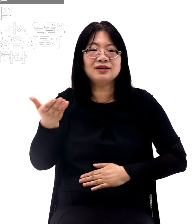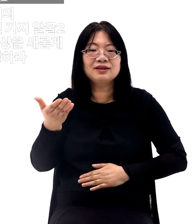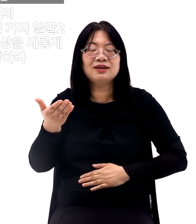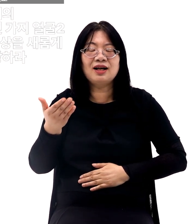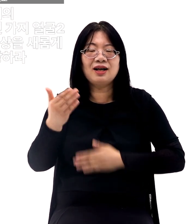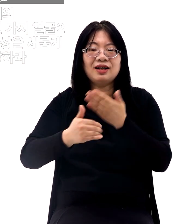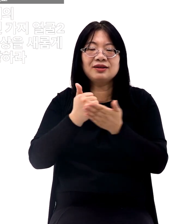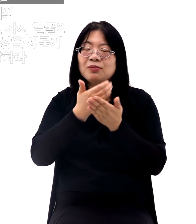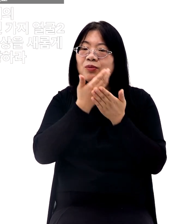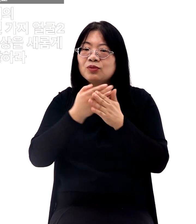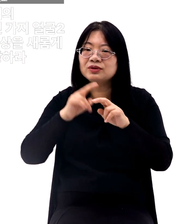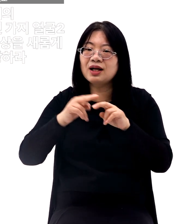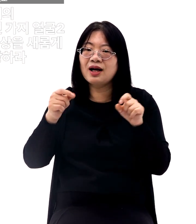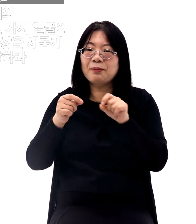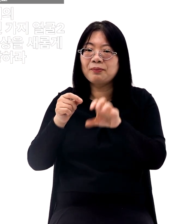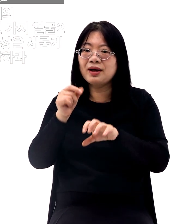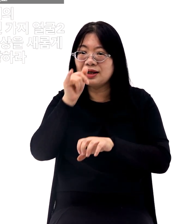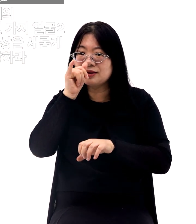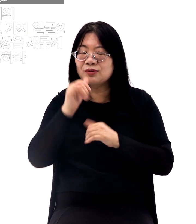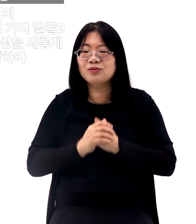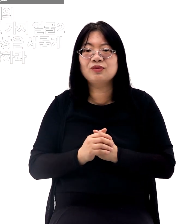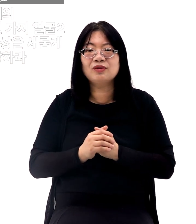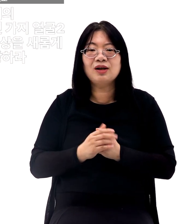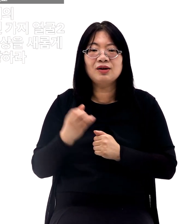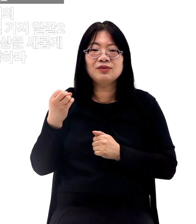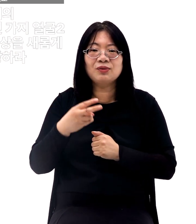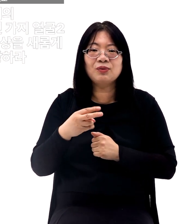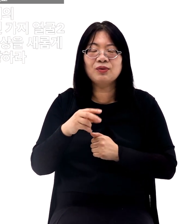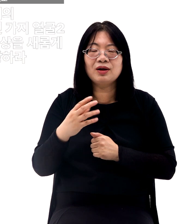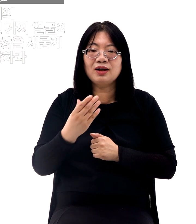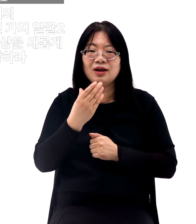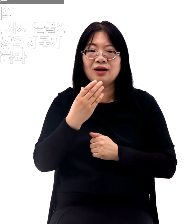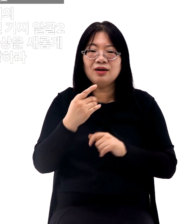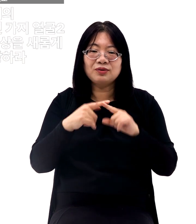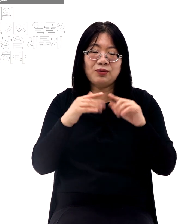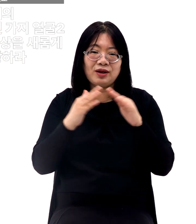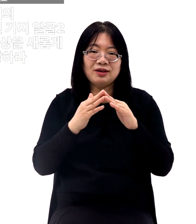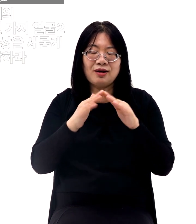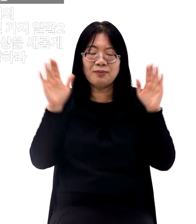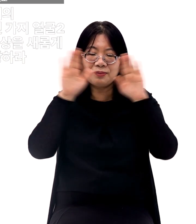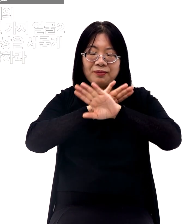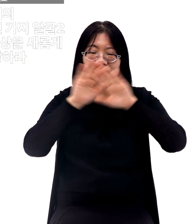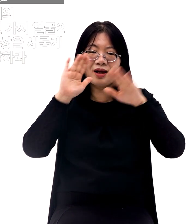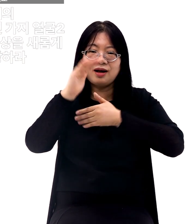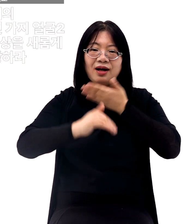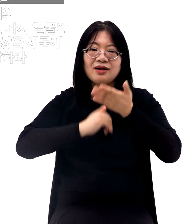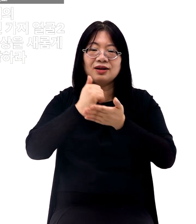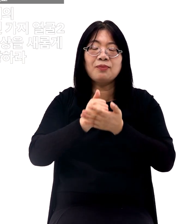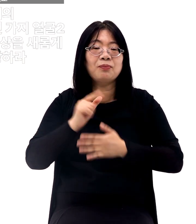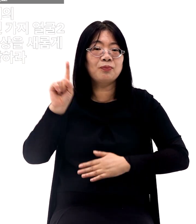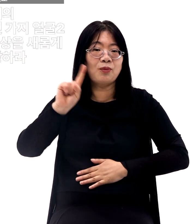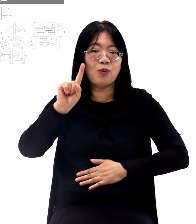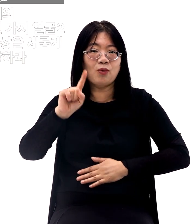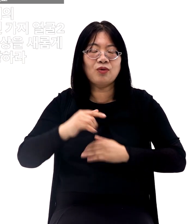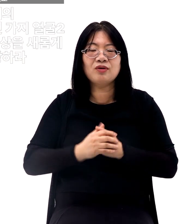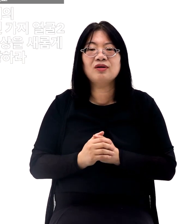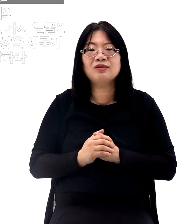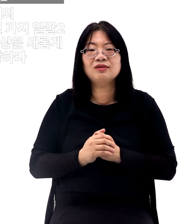하나님 보좌 앞에 있고 또 그의 성전에서 밤낮 하나님을 뭐하며?